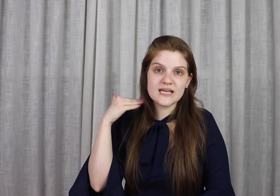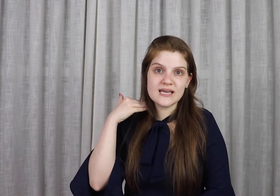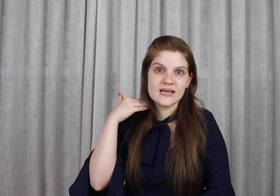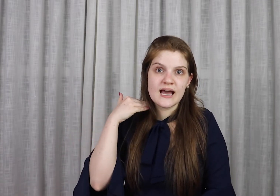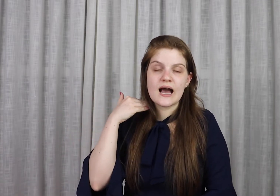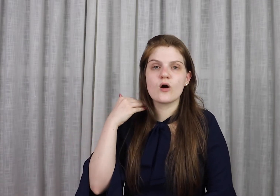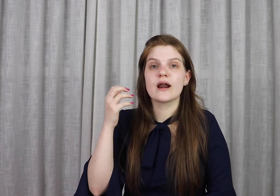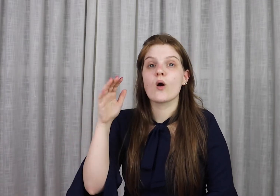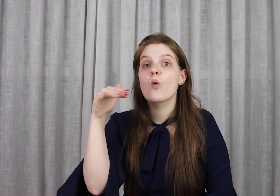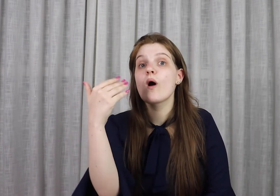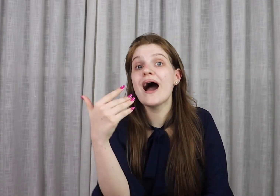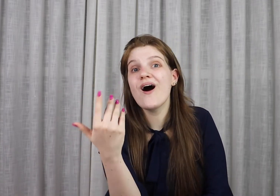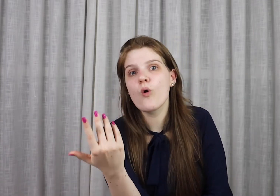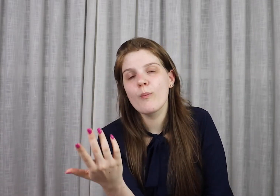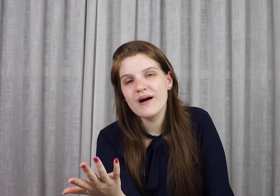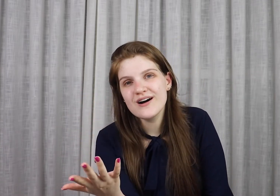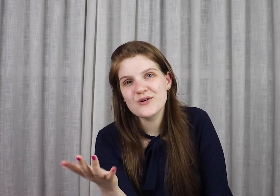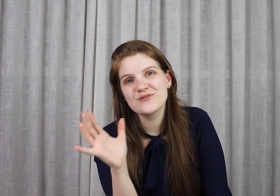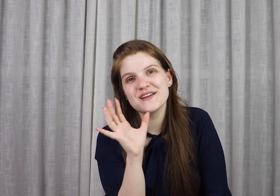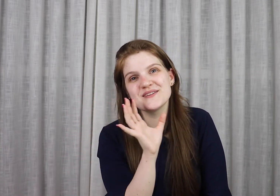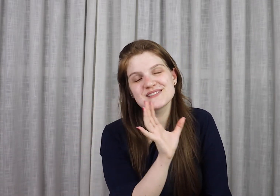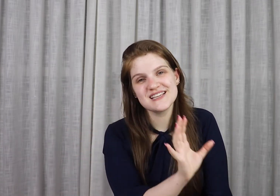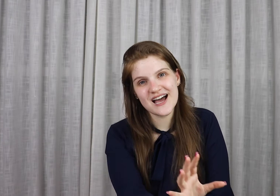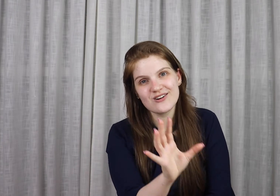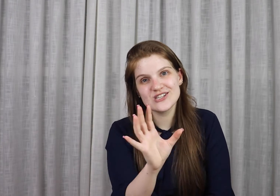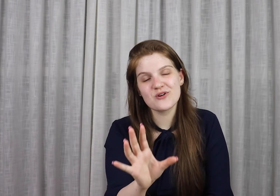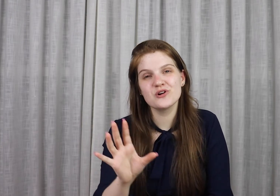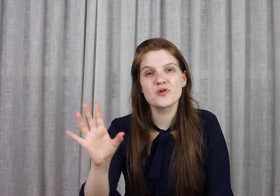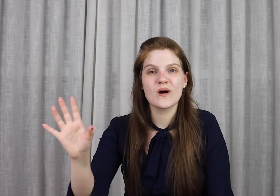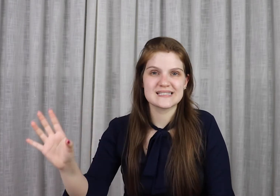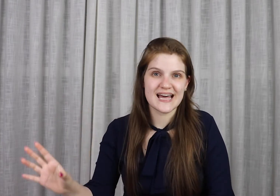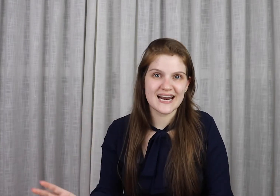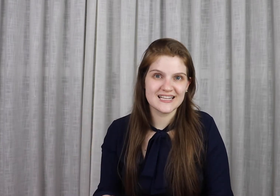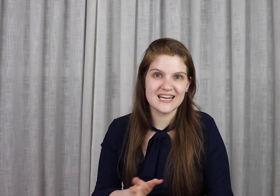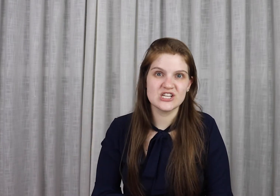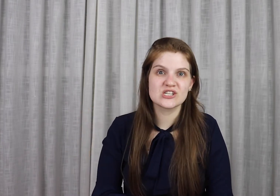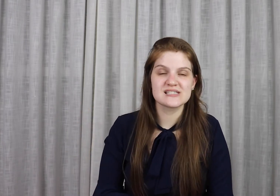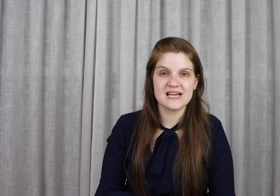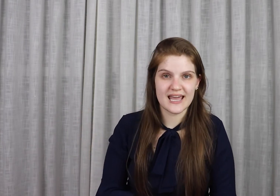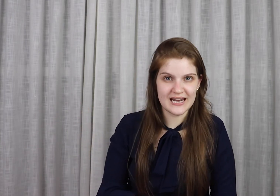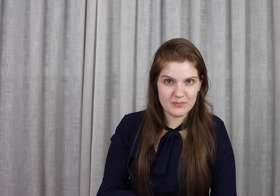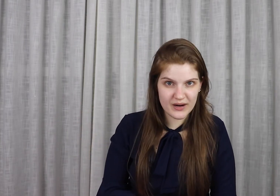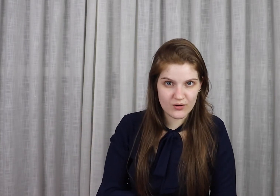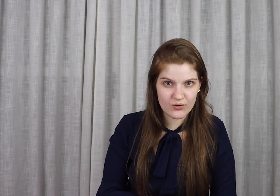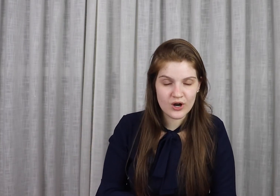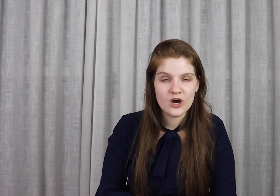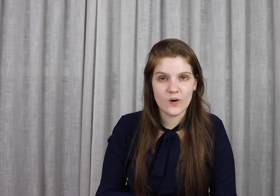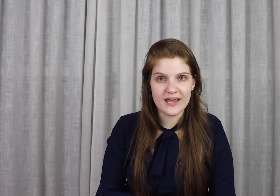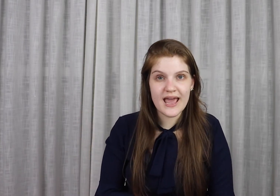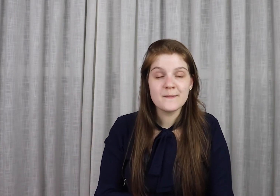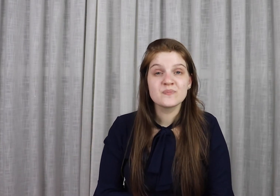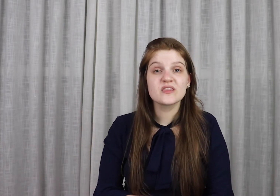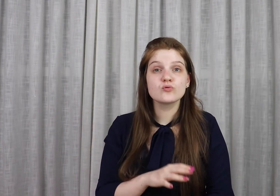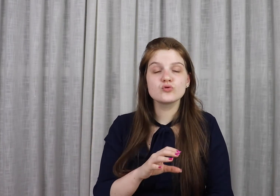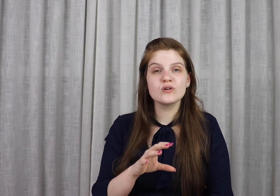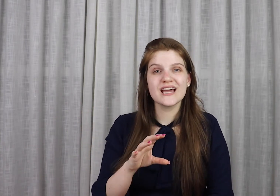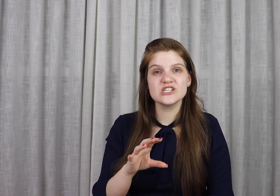aqui. Agora, qual banco vai ter um sinal de acordo com as características daquele banco? Ok? Então, tudo que a gente